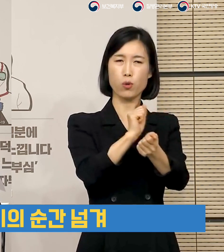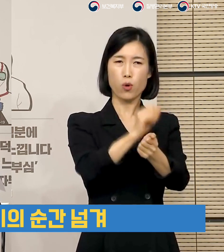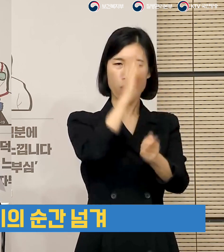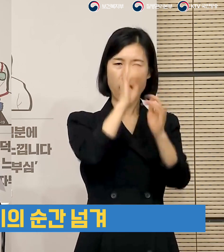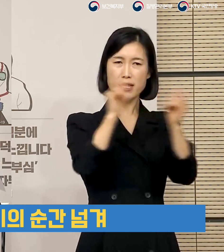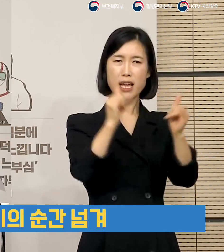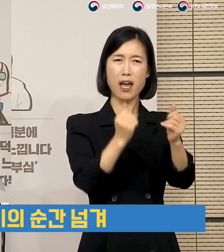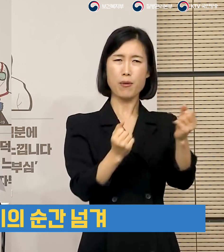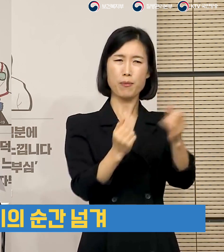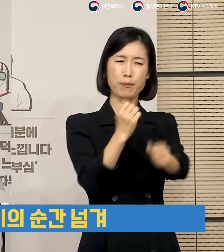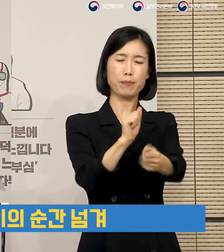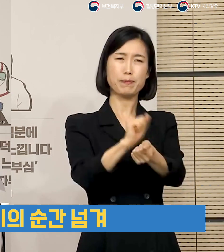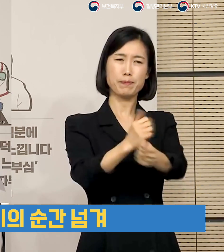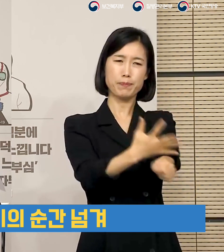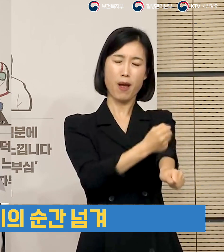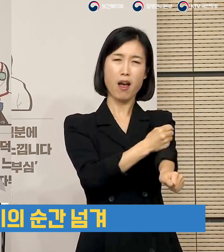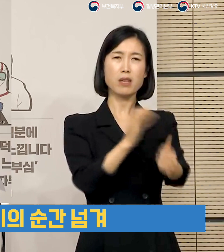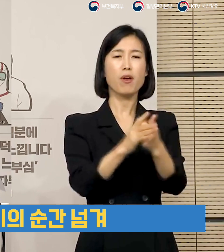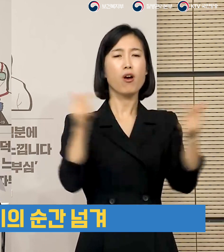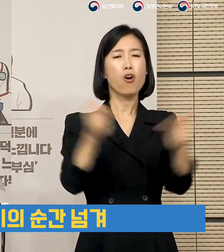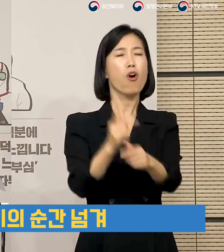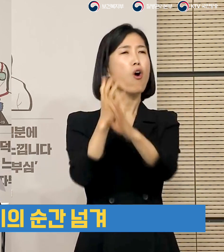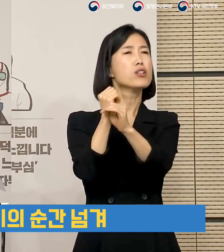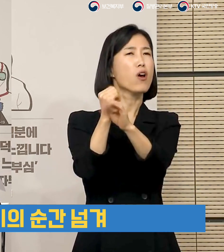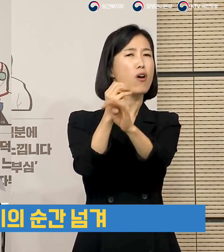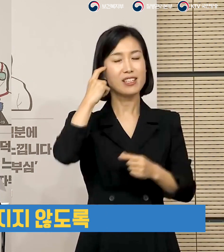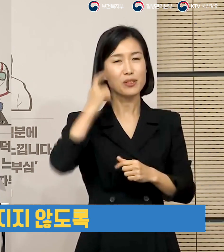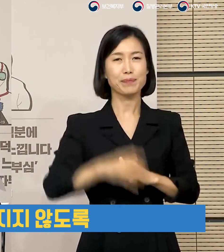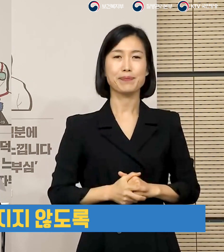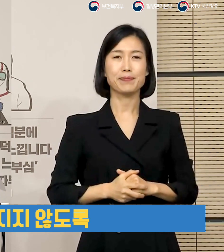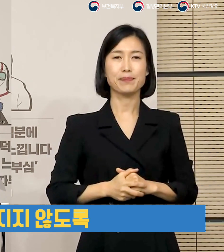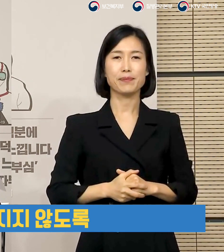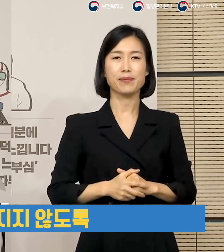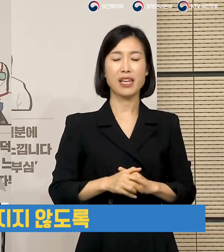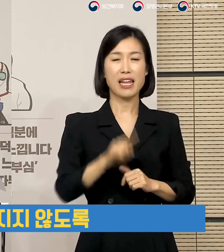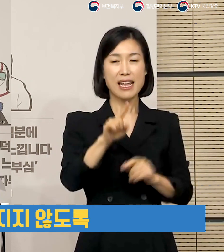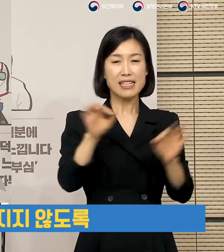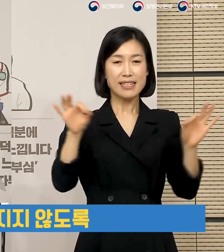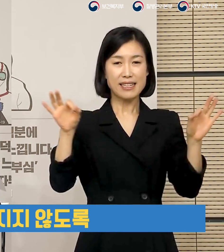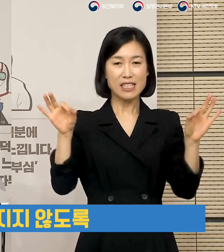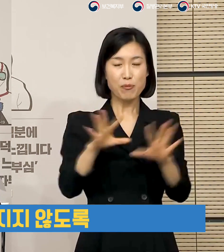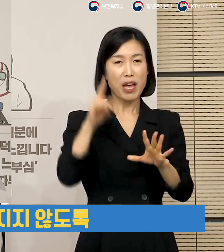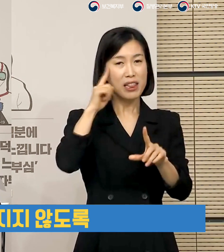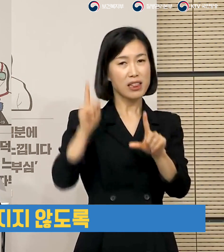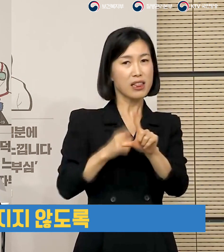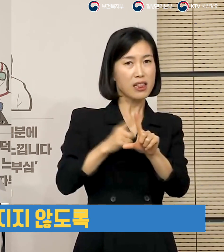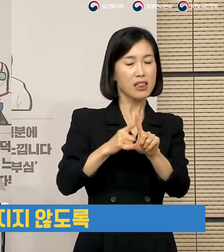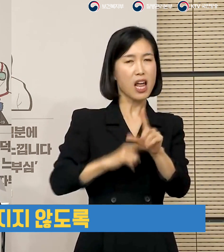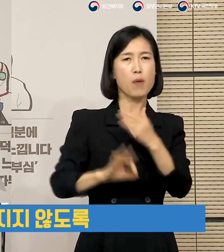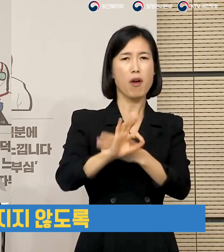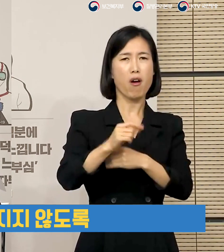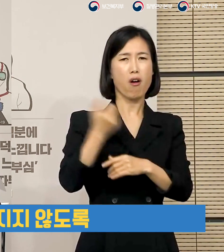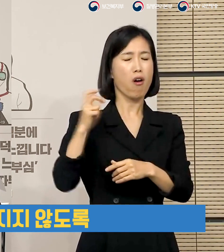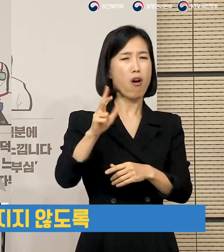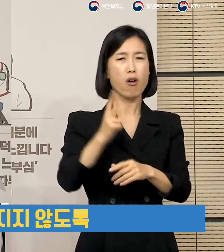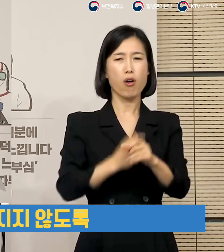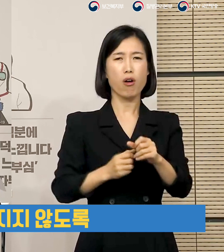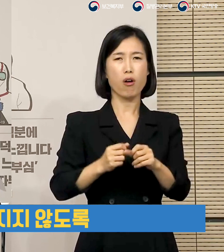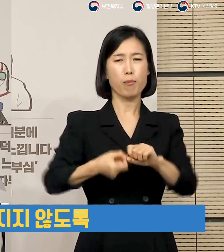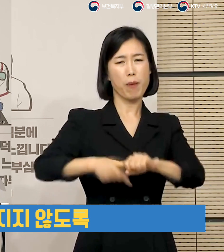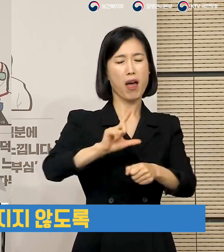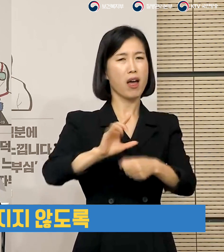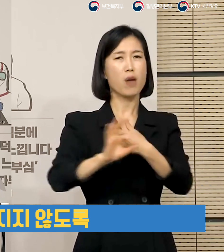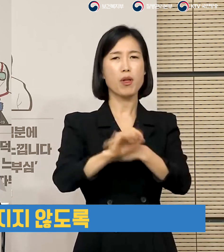언제 잦아들 것인지 많은 사람들이 걱정하기도 하였습니다. 한순간의 방심이 돌이킬 수 없는 집단 감염으로